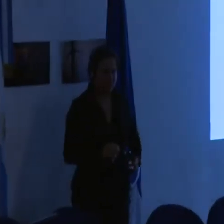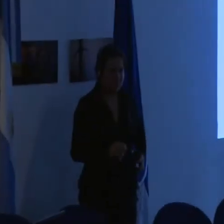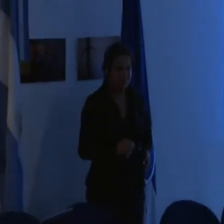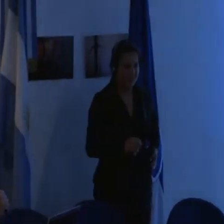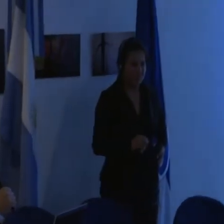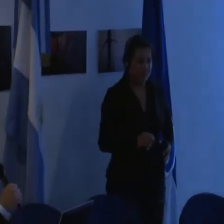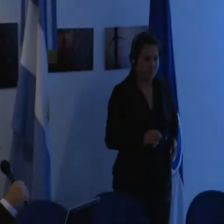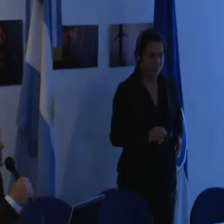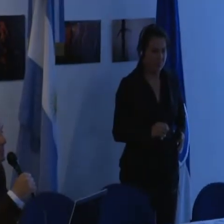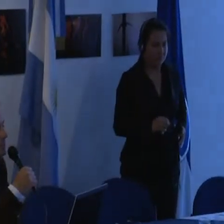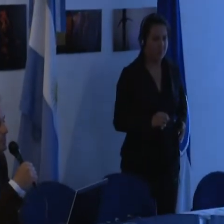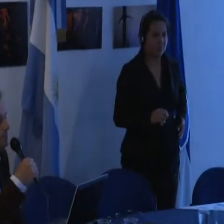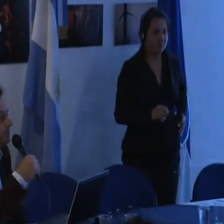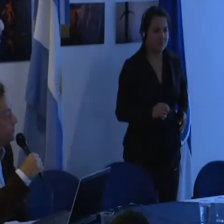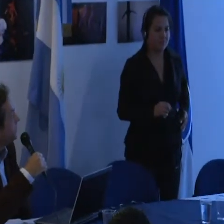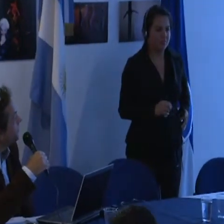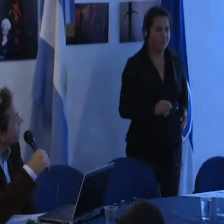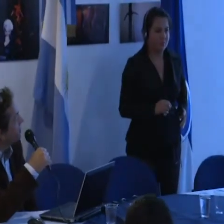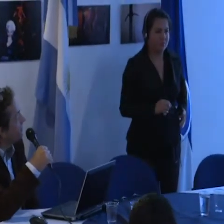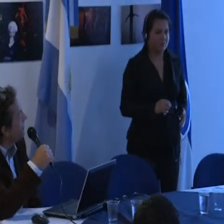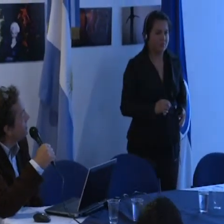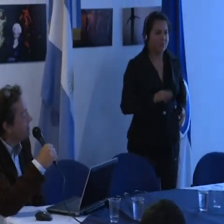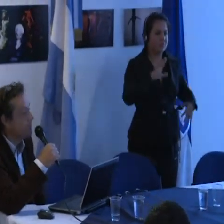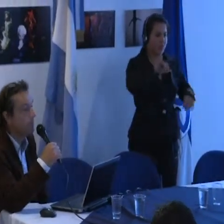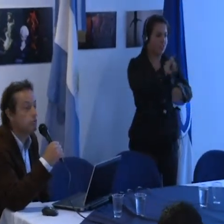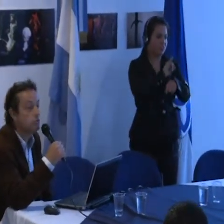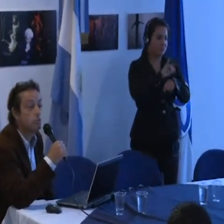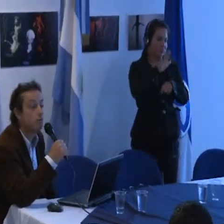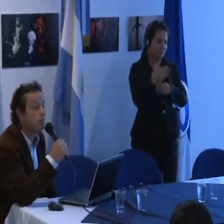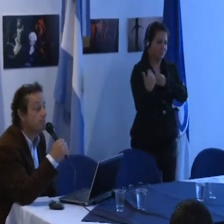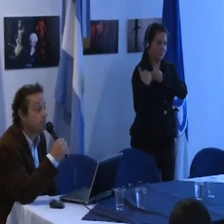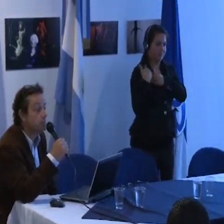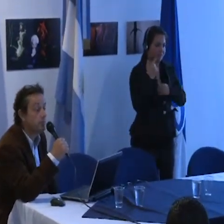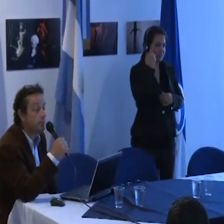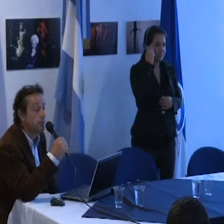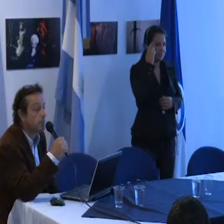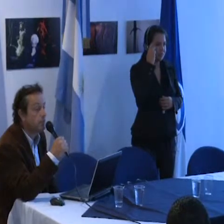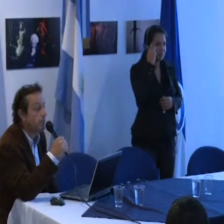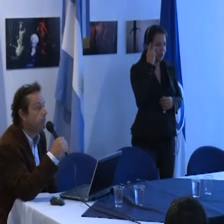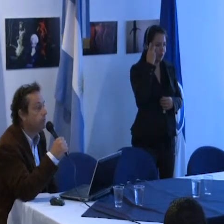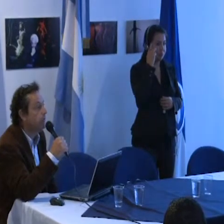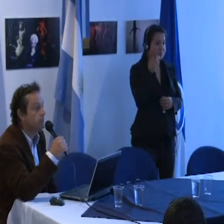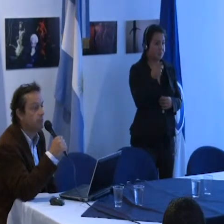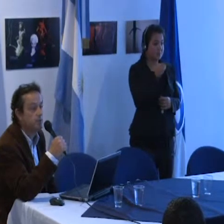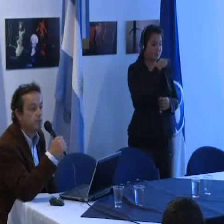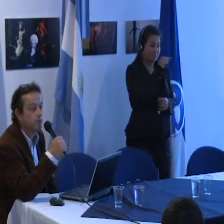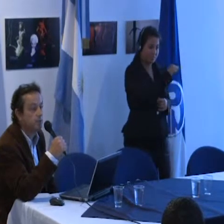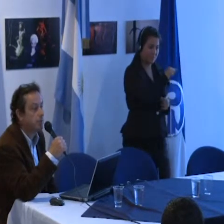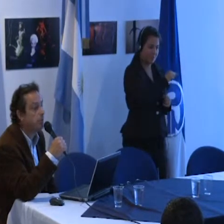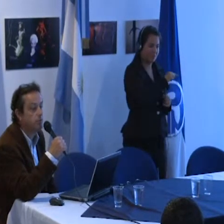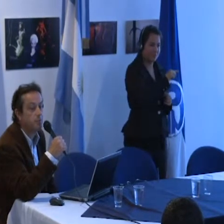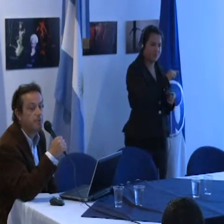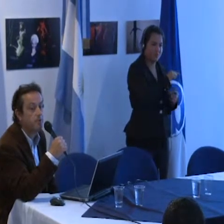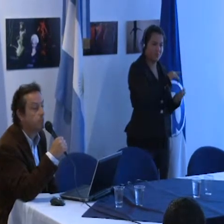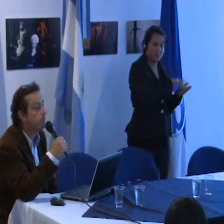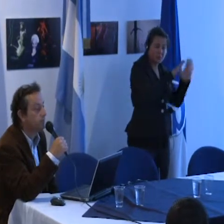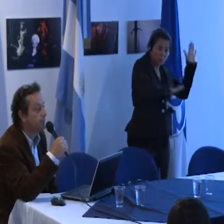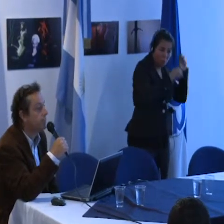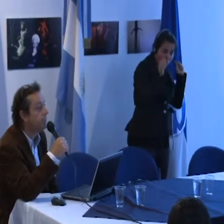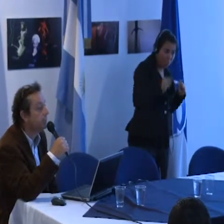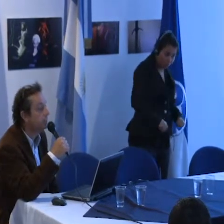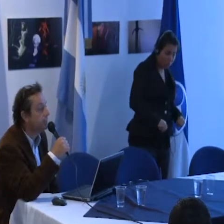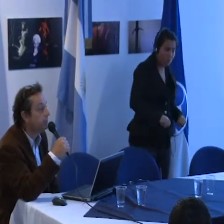de síndrome de Down para que esta participación sea posible es necesario